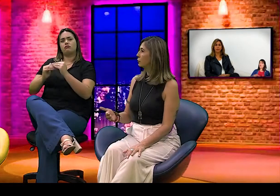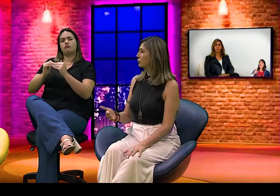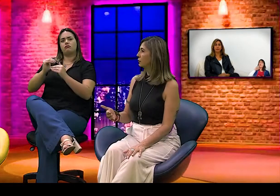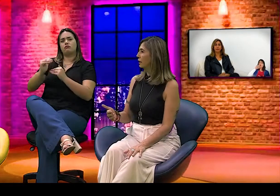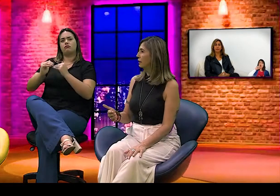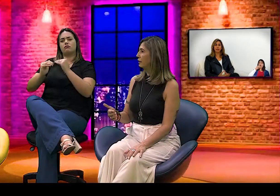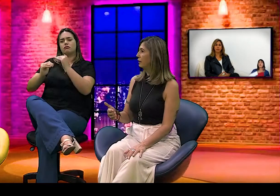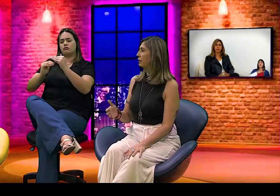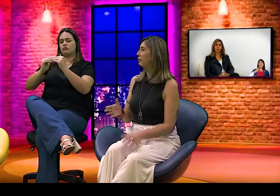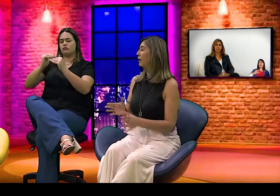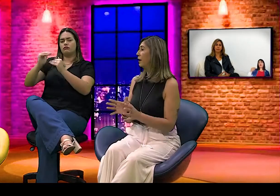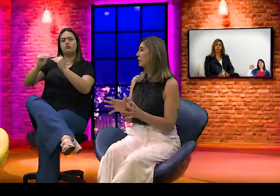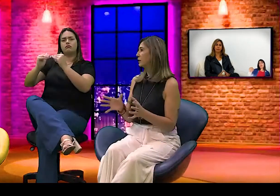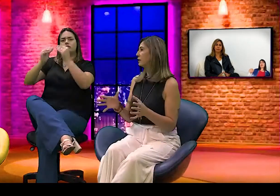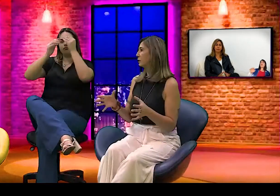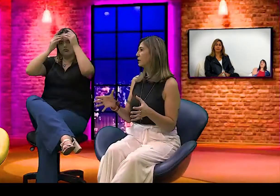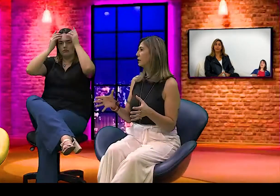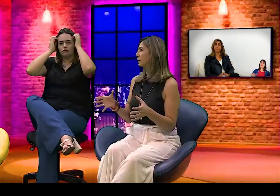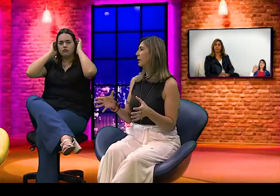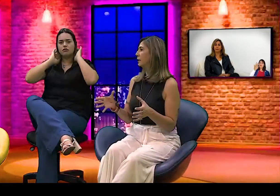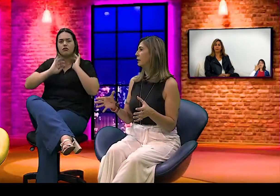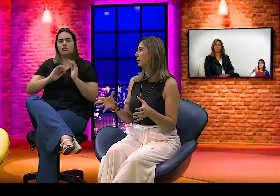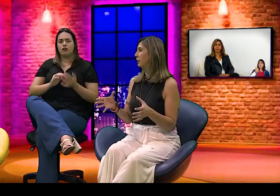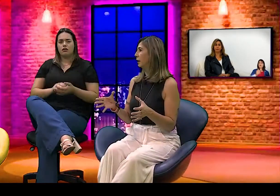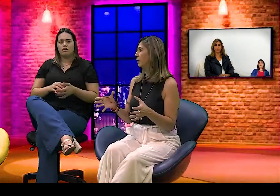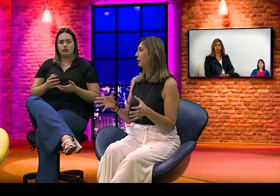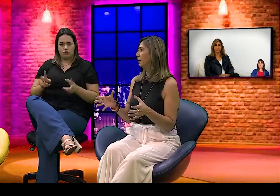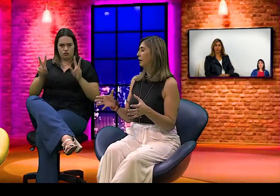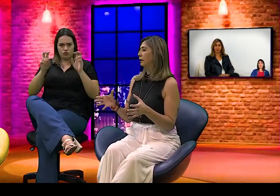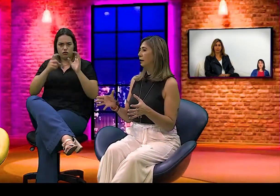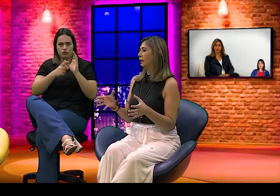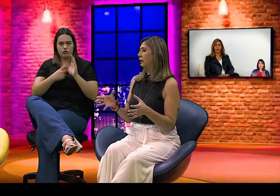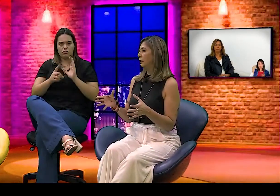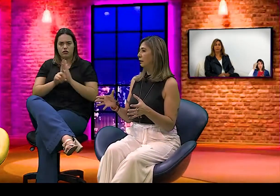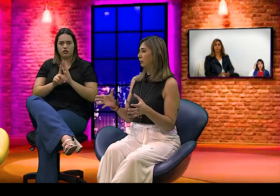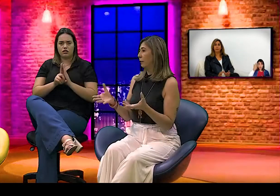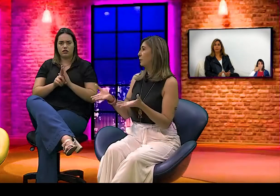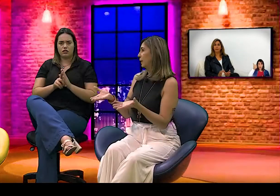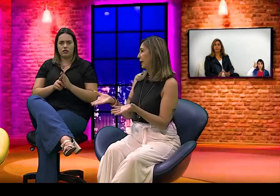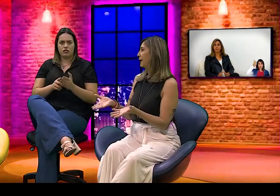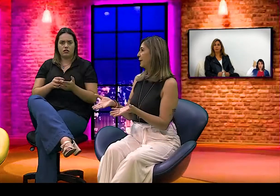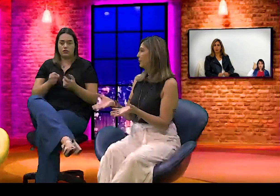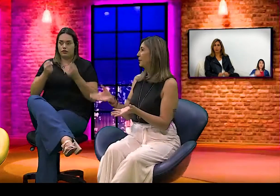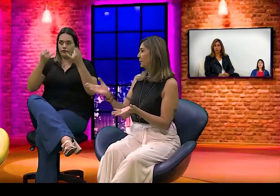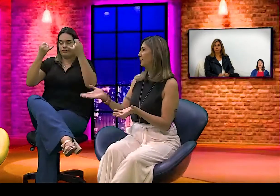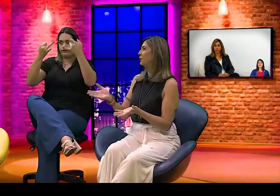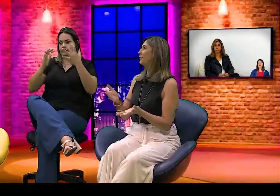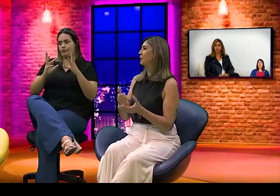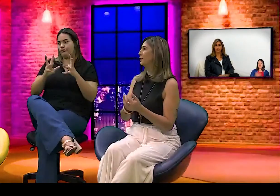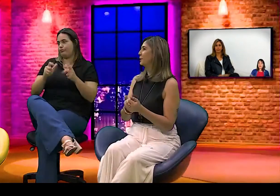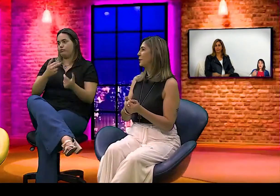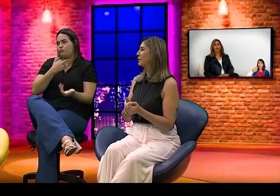de uso, né? E aí tem várias questões na dependência química, que não dá para explicar aqui,